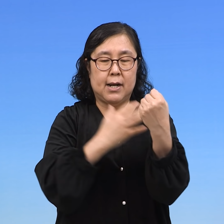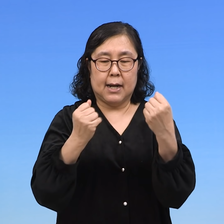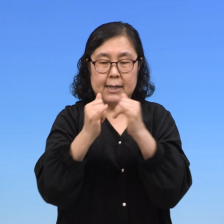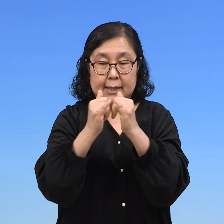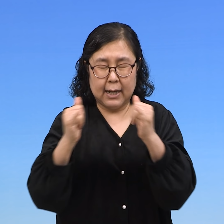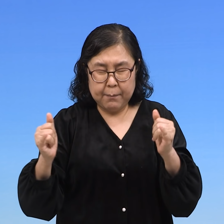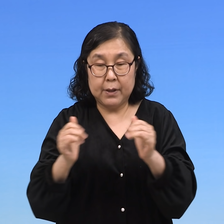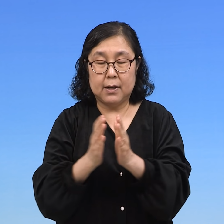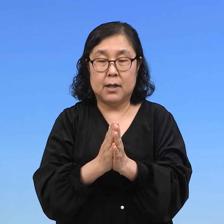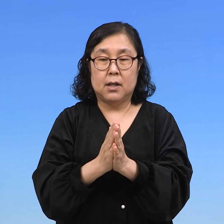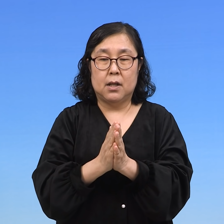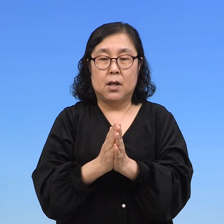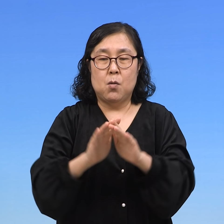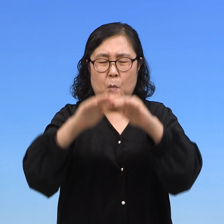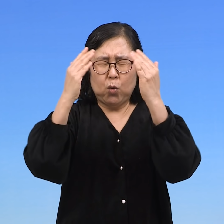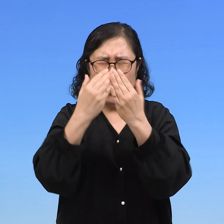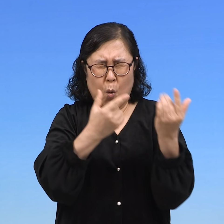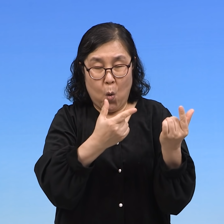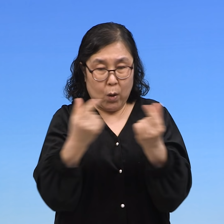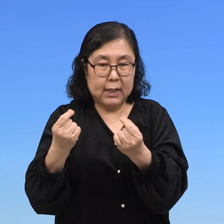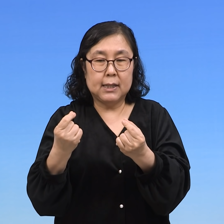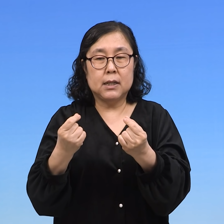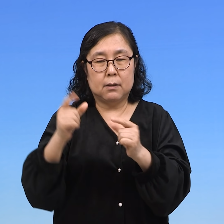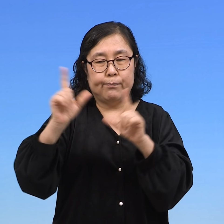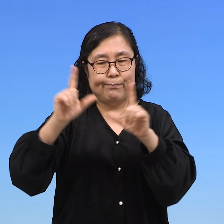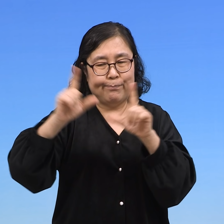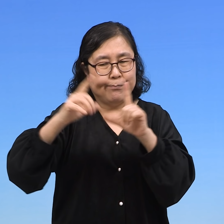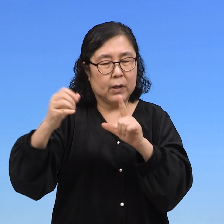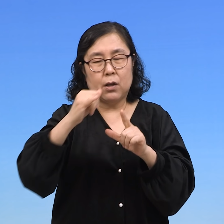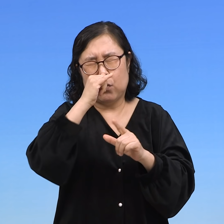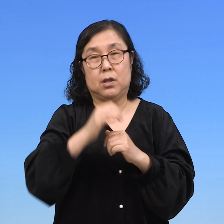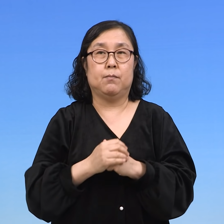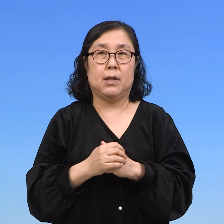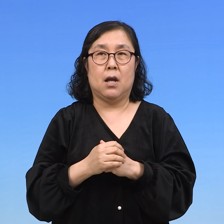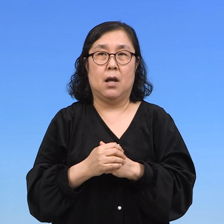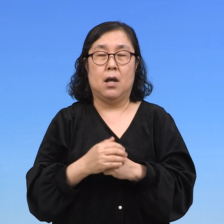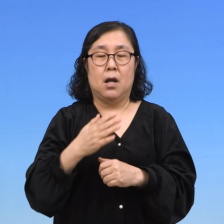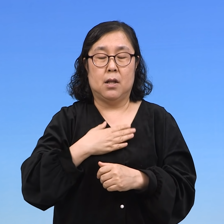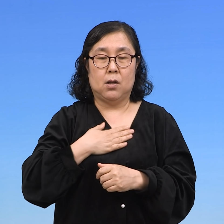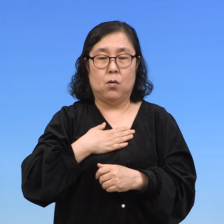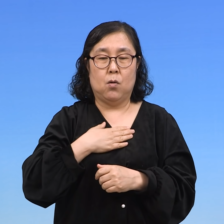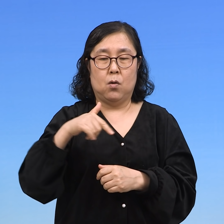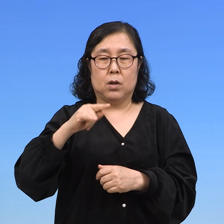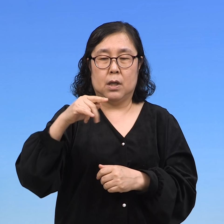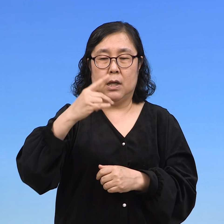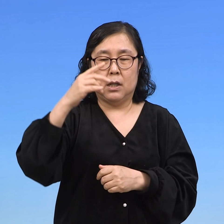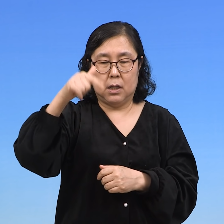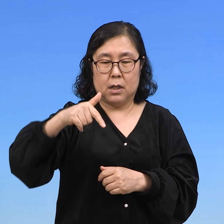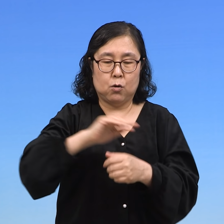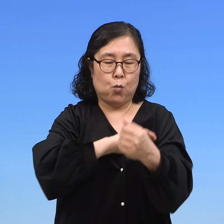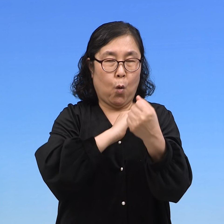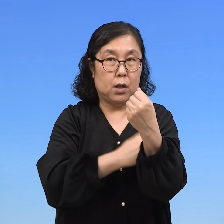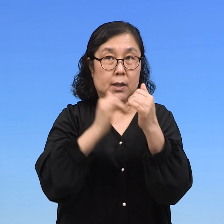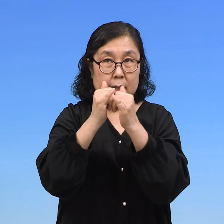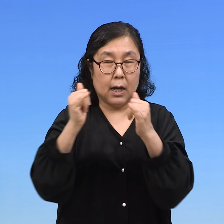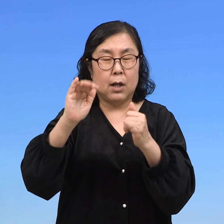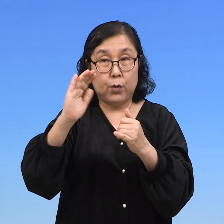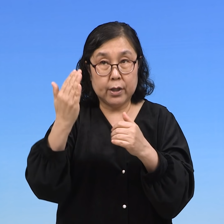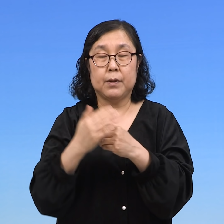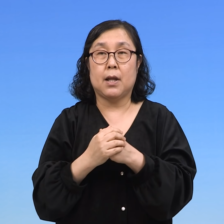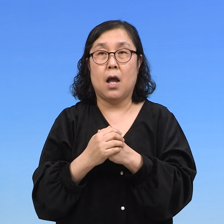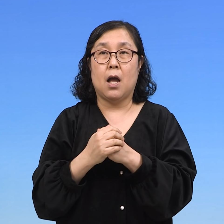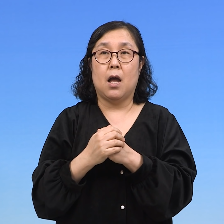이 말씀이 제가 왜 경고의 말씀이 될까요 이제 저도 기득권자가 됐어요 교육 전도사 때하고 달라졌습니다